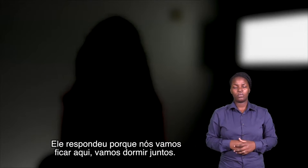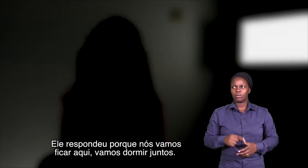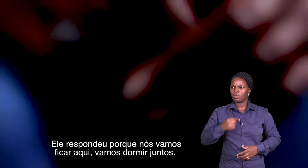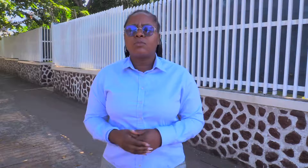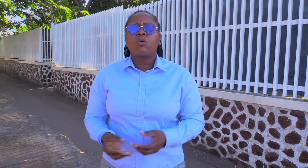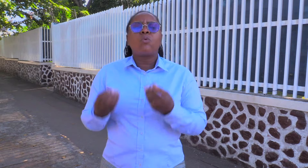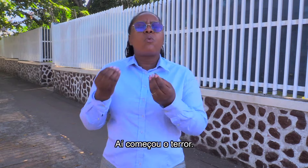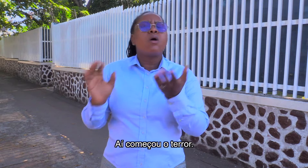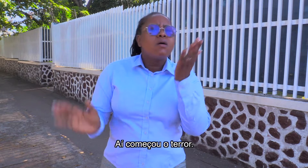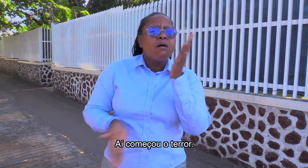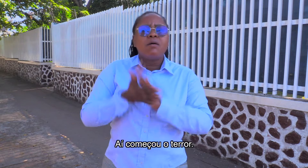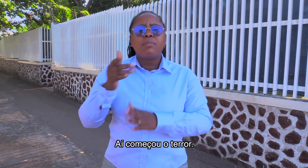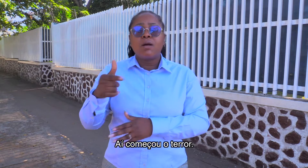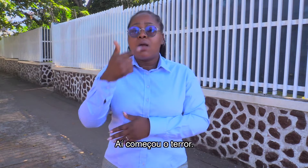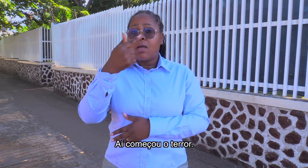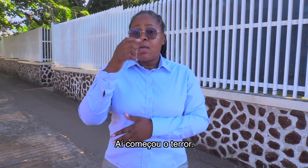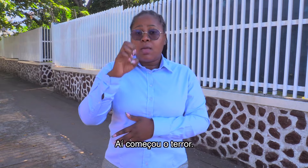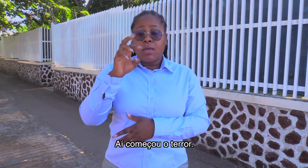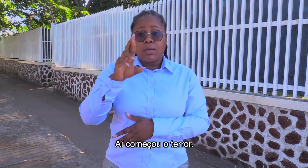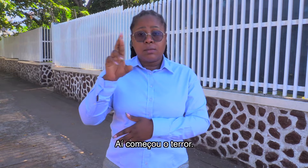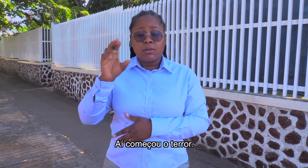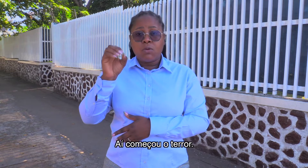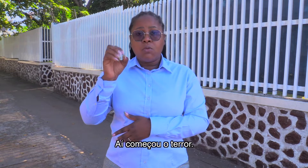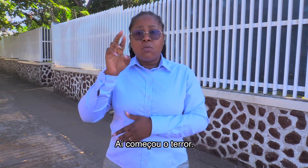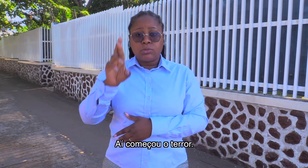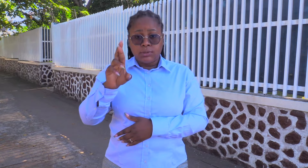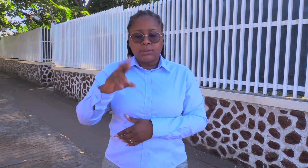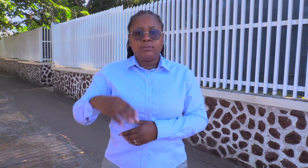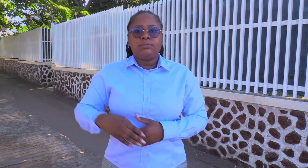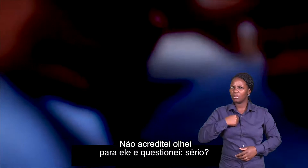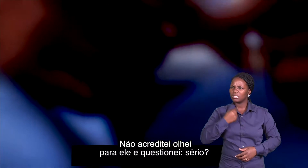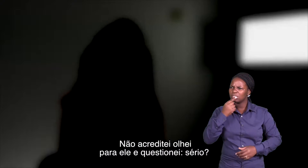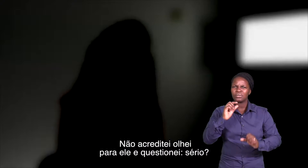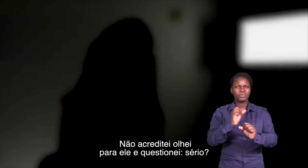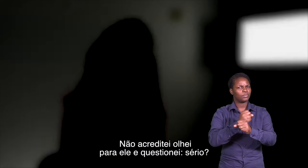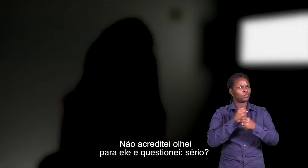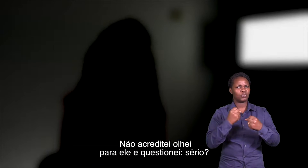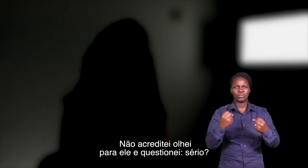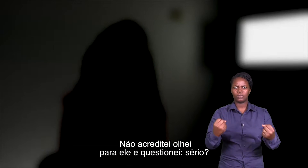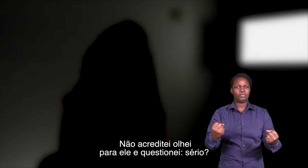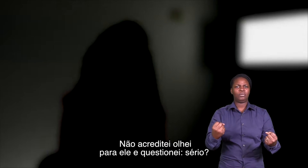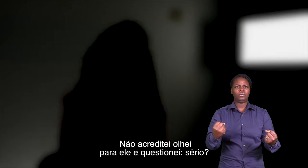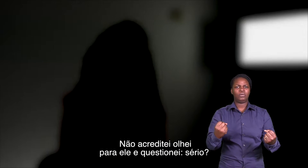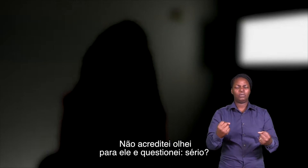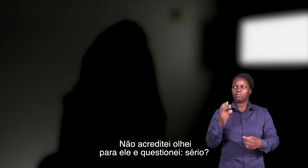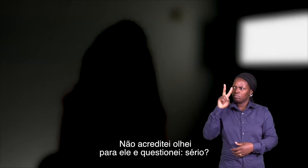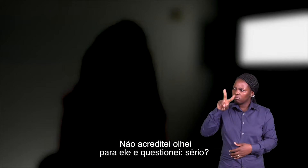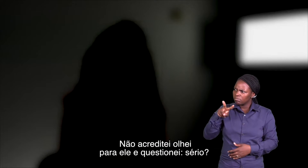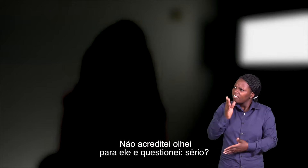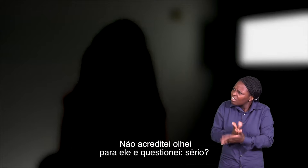voo. Aí começou o terror. Não acreditei. Olhei para ele,